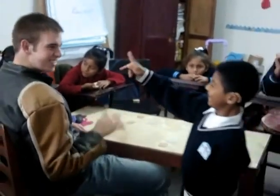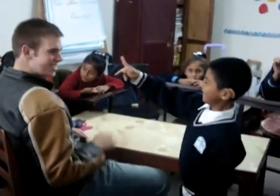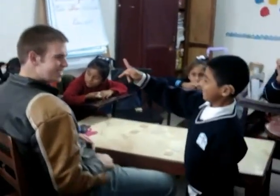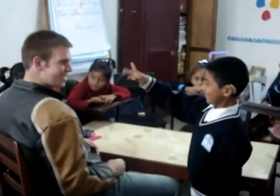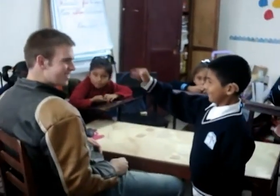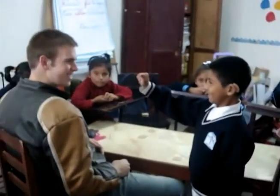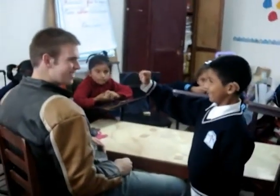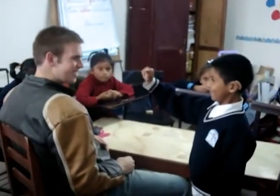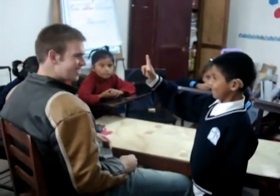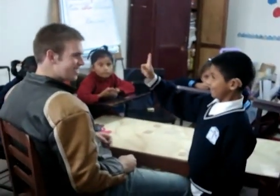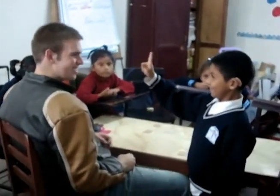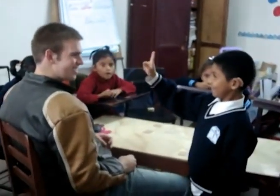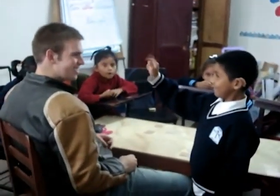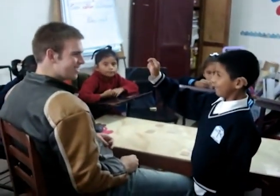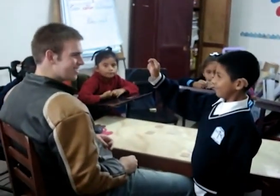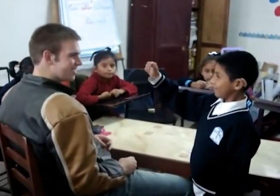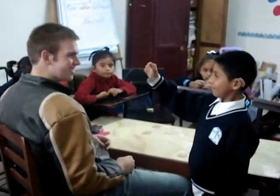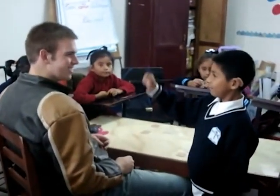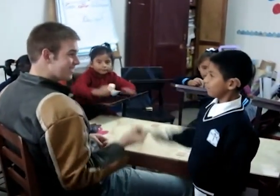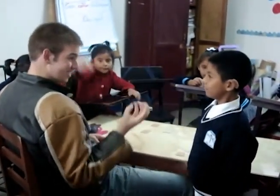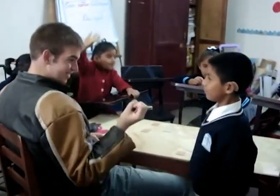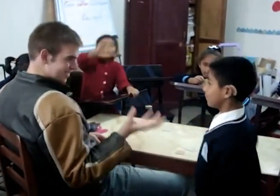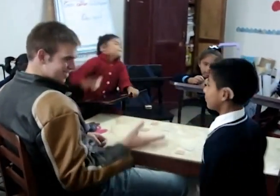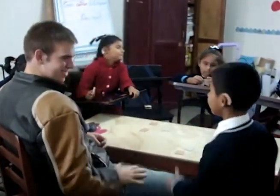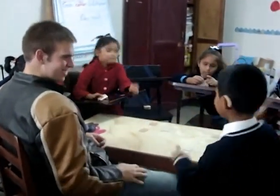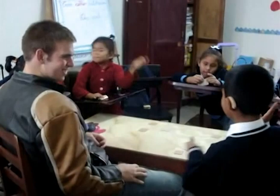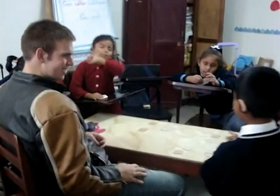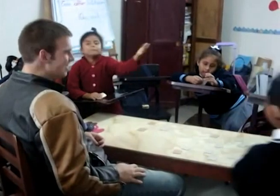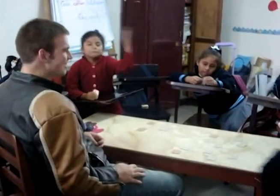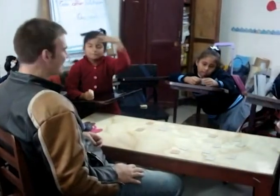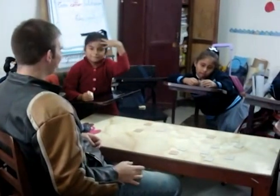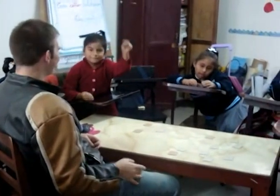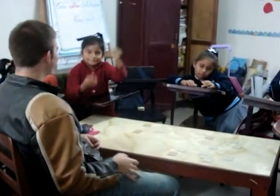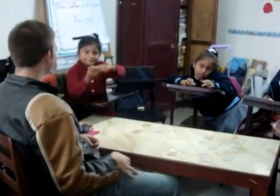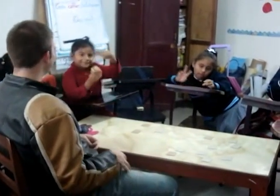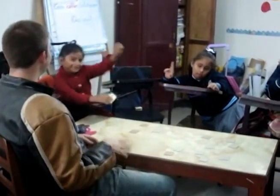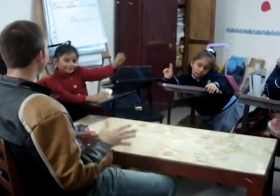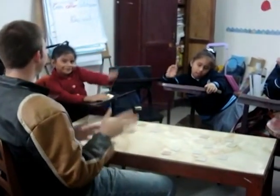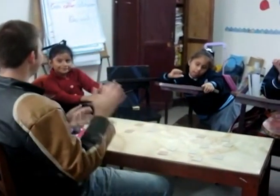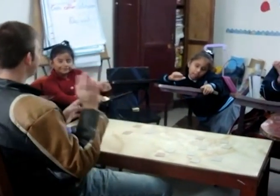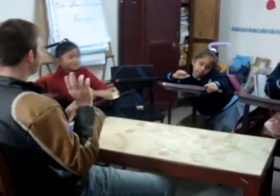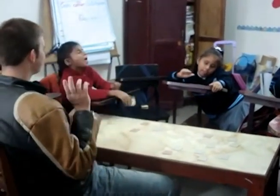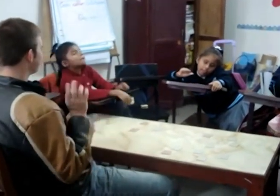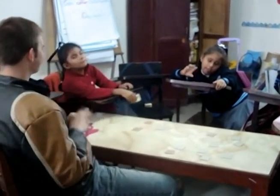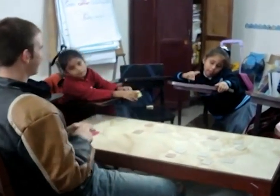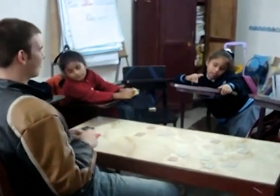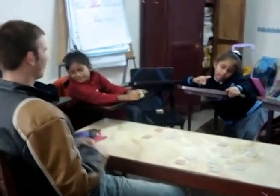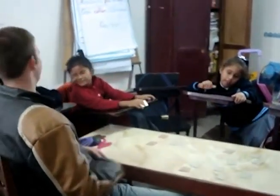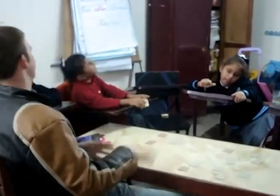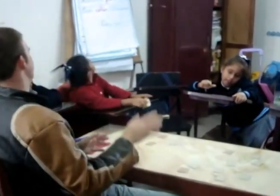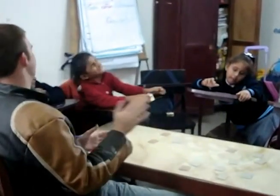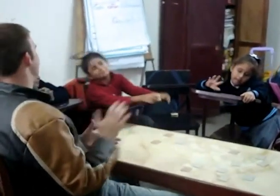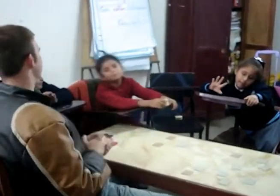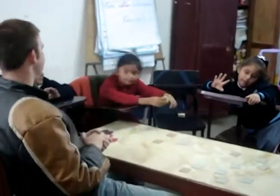creado, porque la lengua de señas pasa a ser aprendida y los niños la aprenden de su cuidador, del